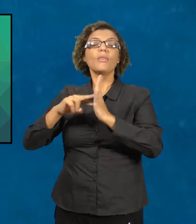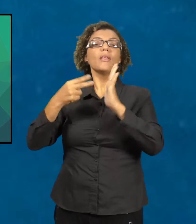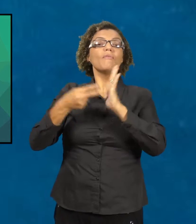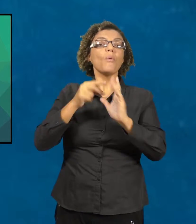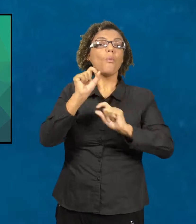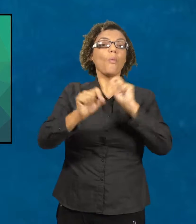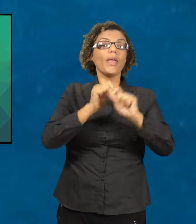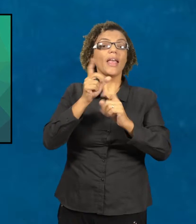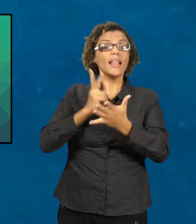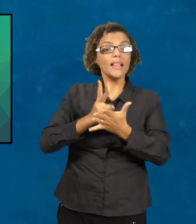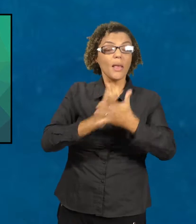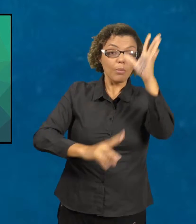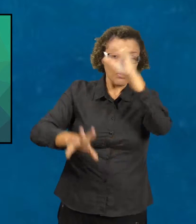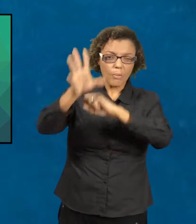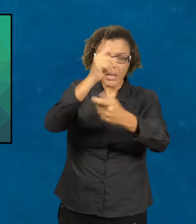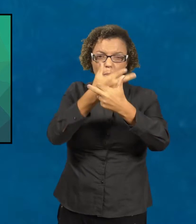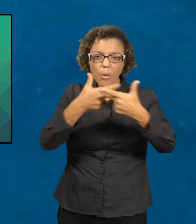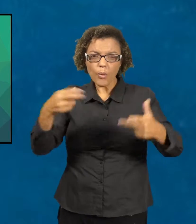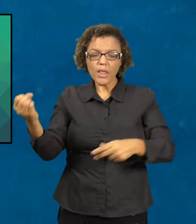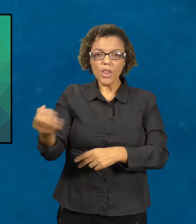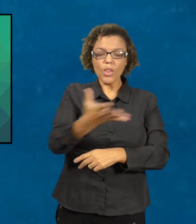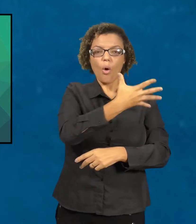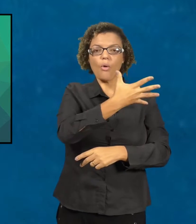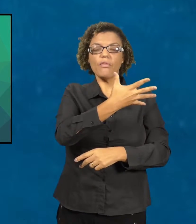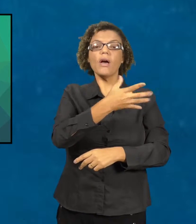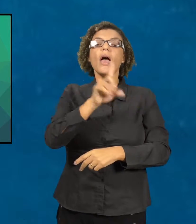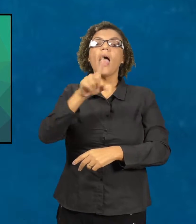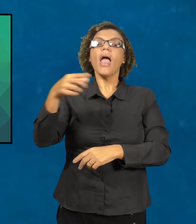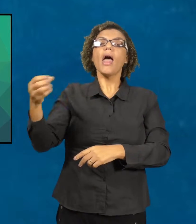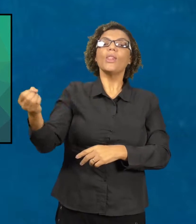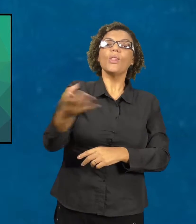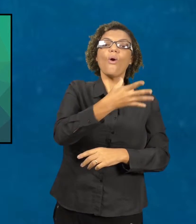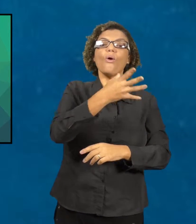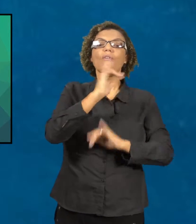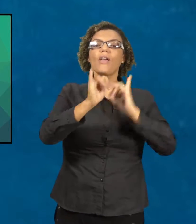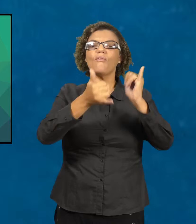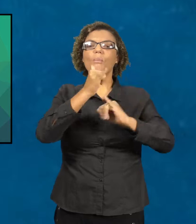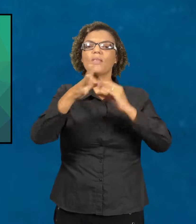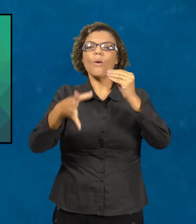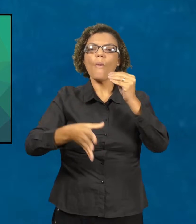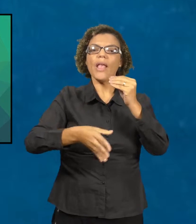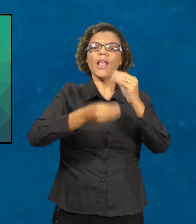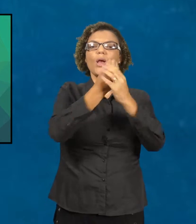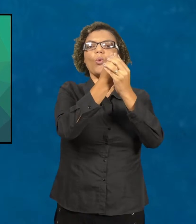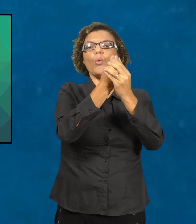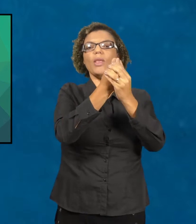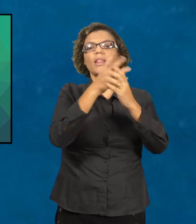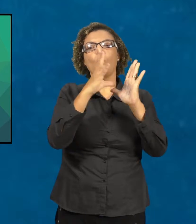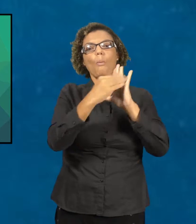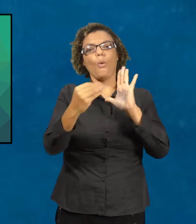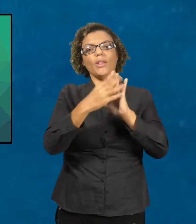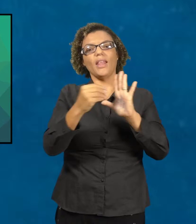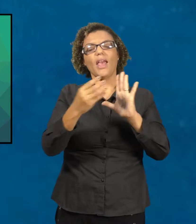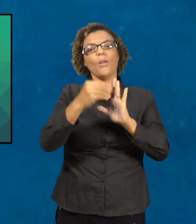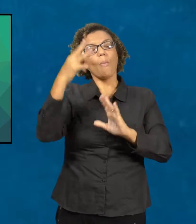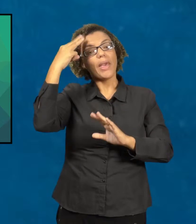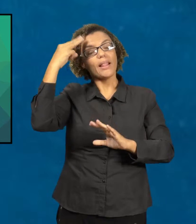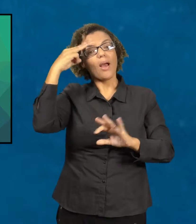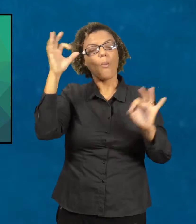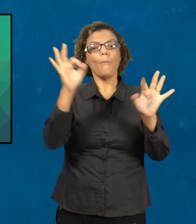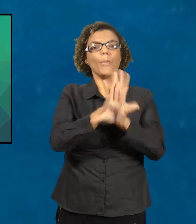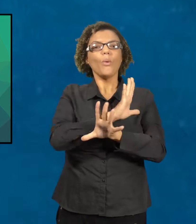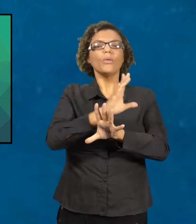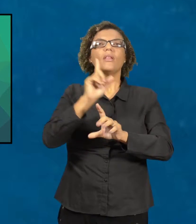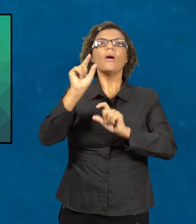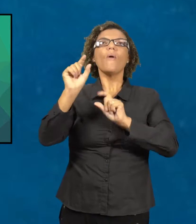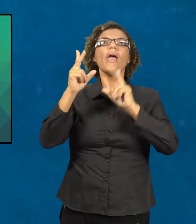foi incluída no modelo antigo que já possuíamos. Ou seja, há uma reorganização cognitiva dos